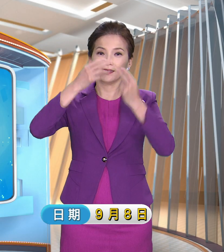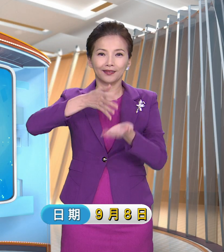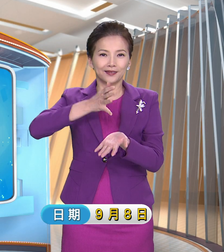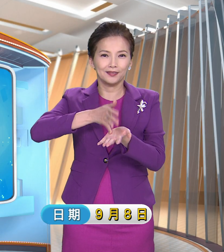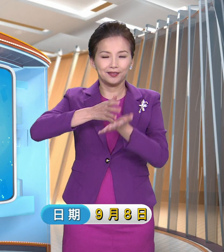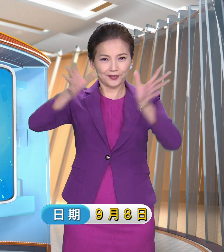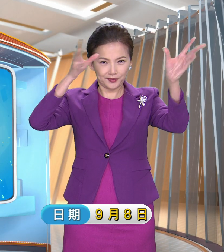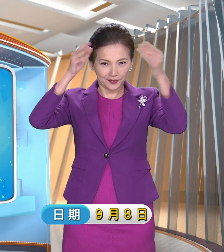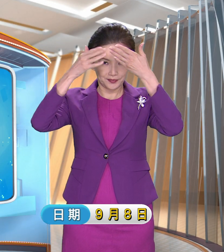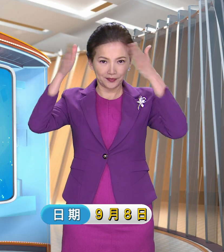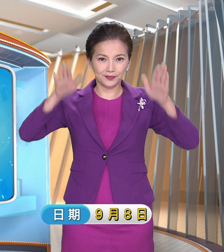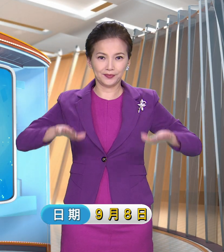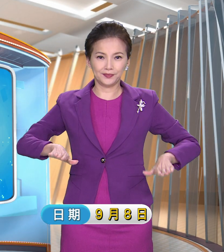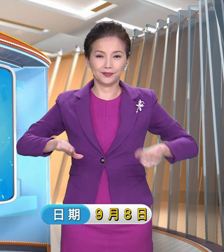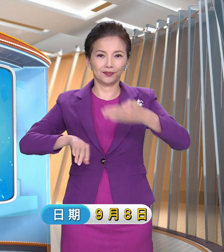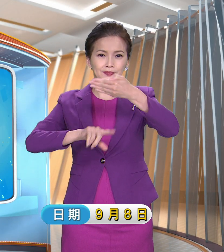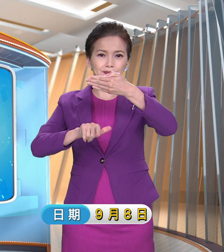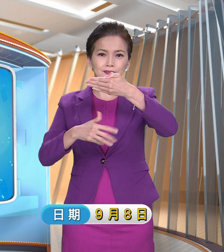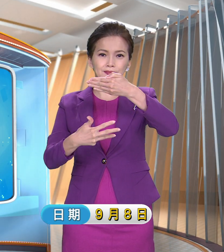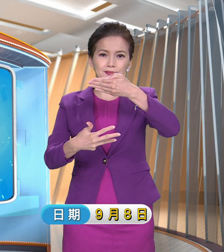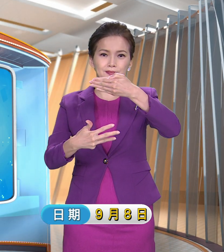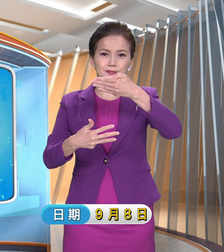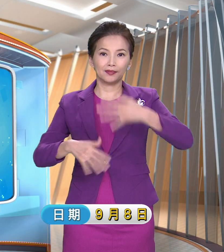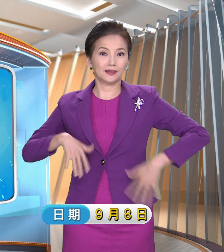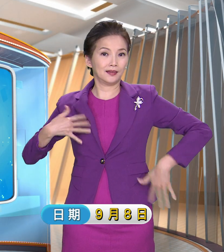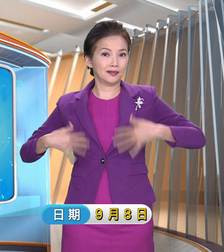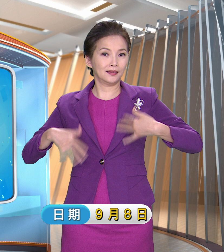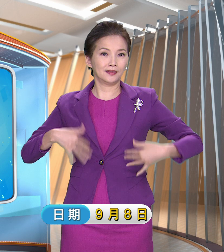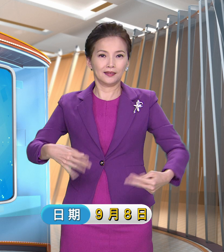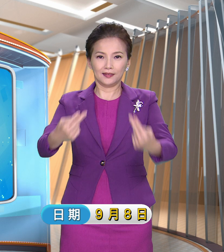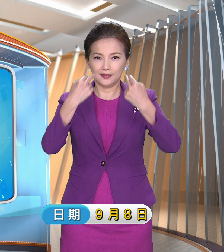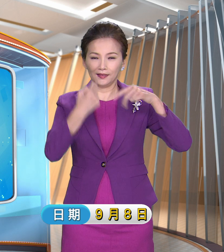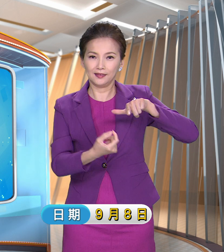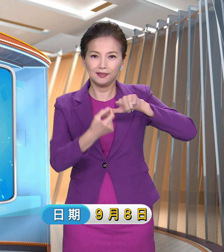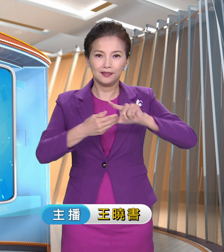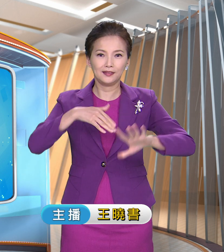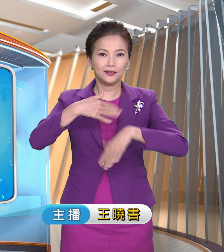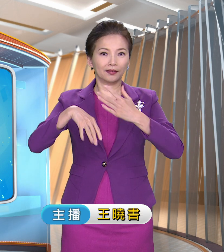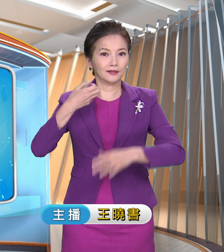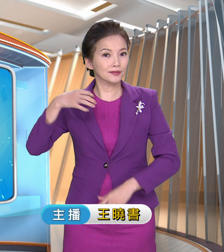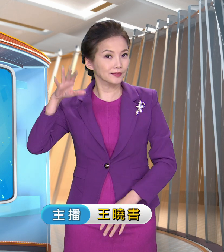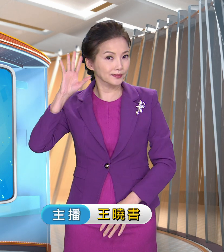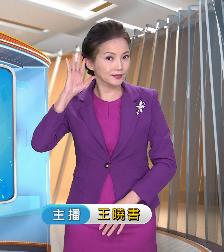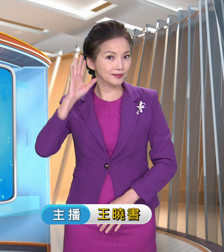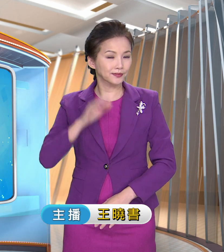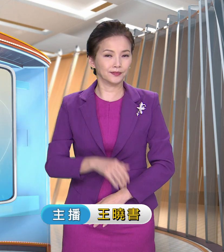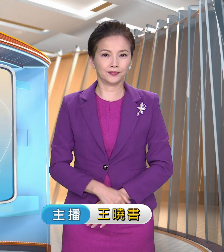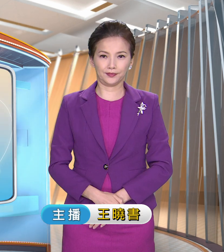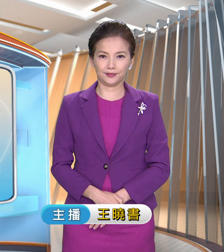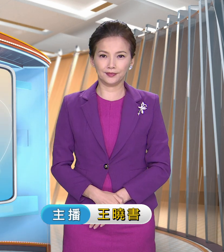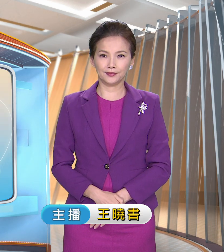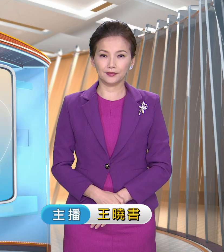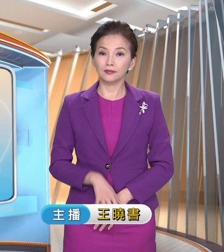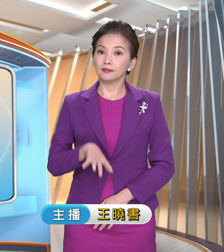看新闻，开视野，欢迎收看今天9月8号的公视首语新闻。首先来关